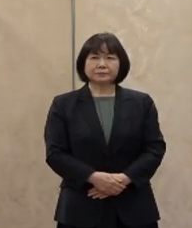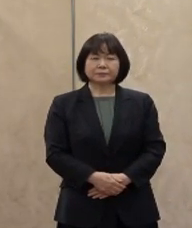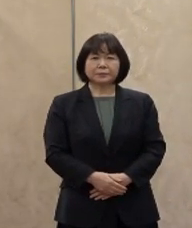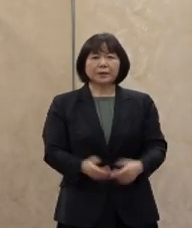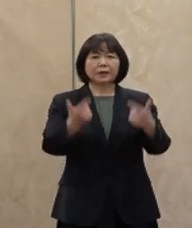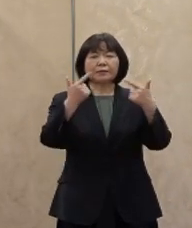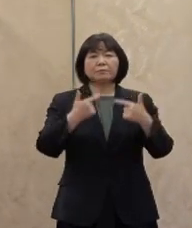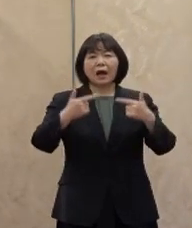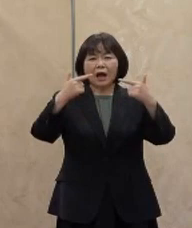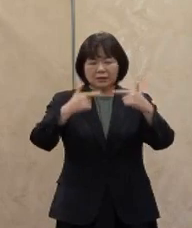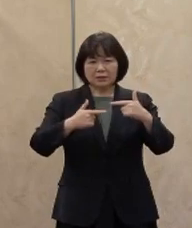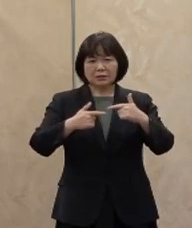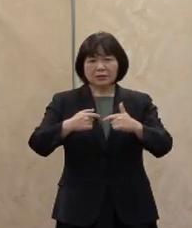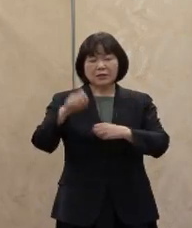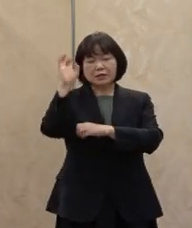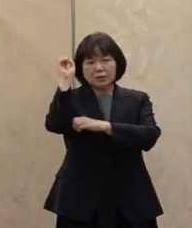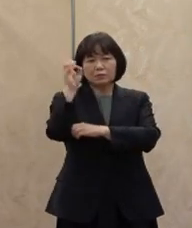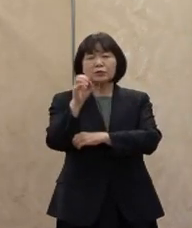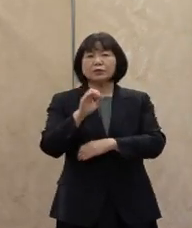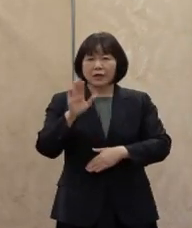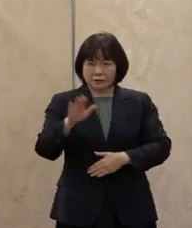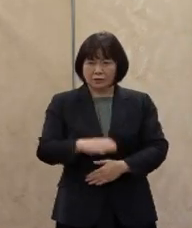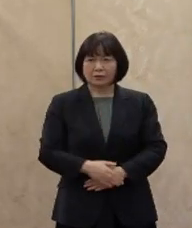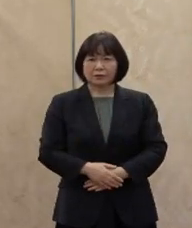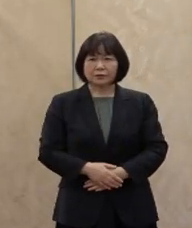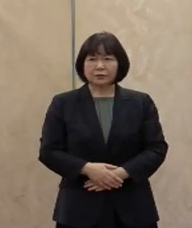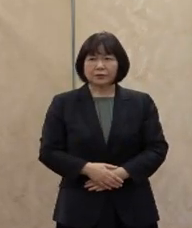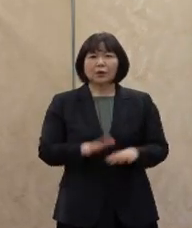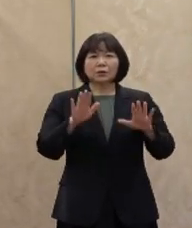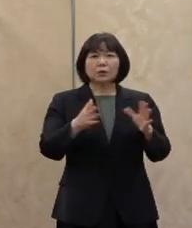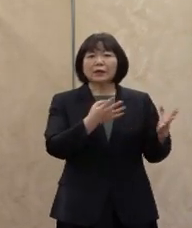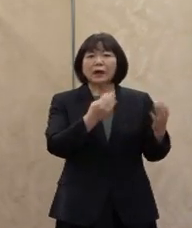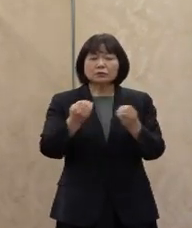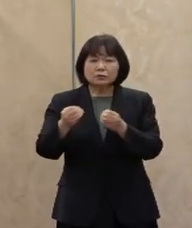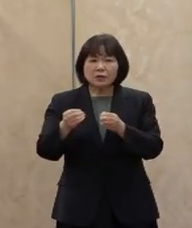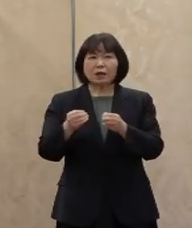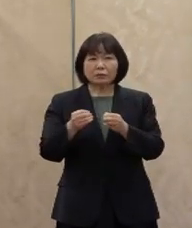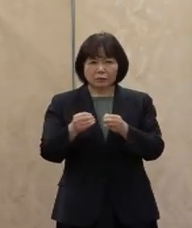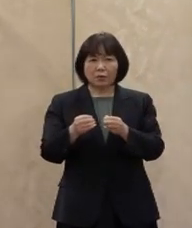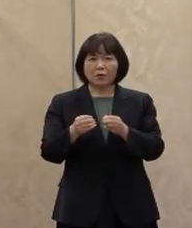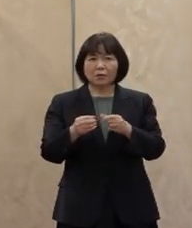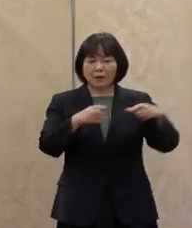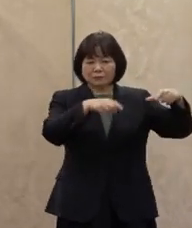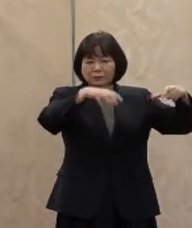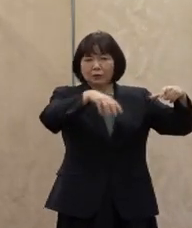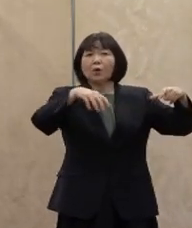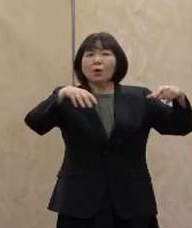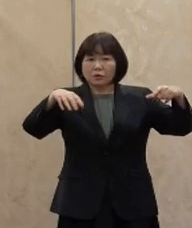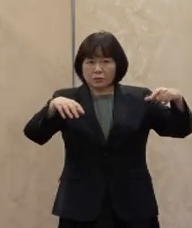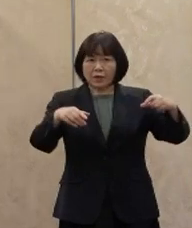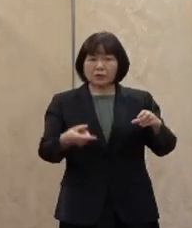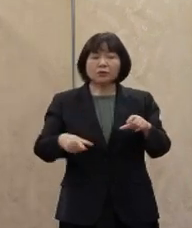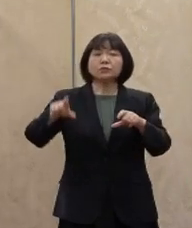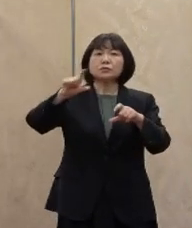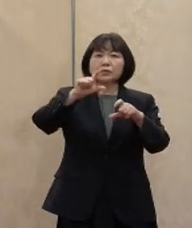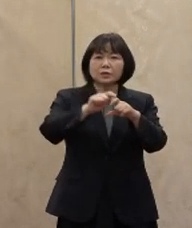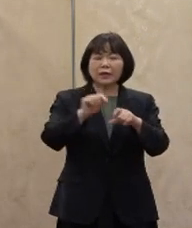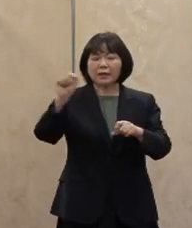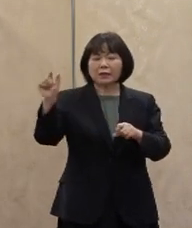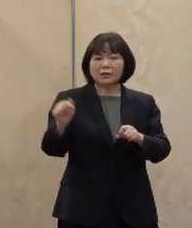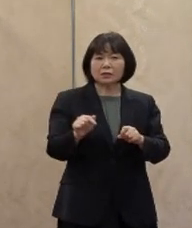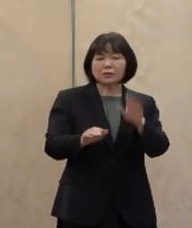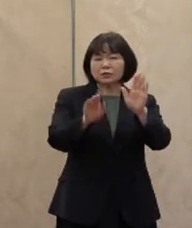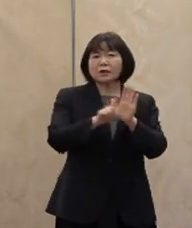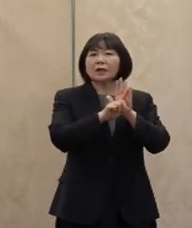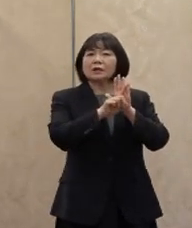毎日新聞の石川です。1点お聞きします。あの、今日複数の自治体に対して緊急事態宣言がまた追加で発令されるということで、これまであ